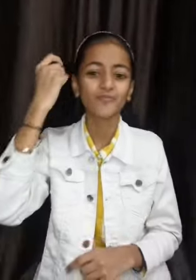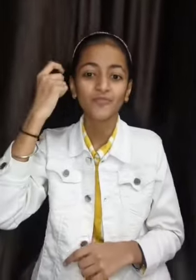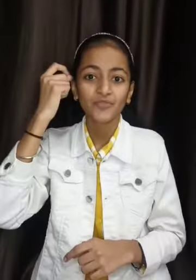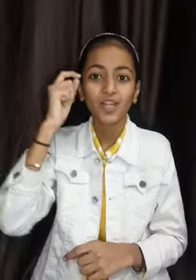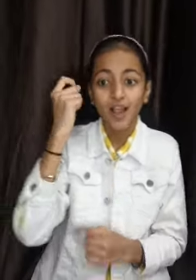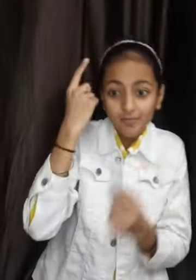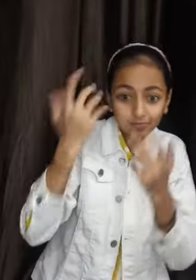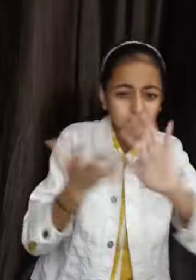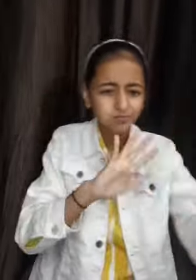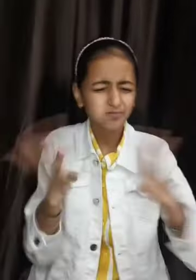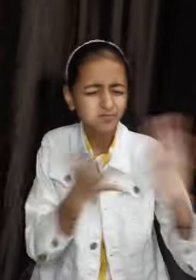हैं।